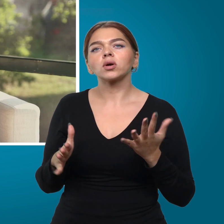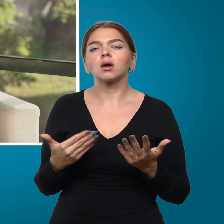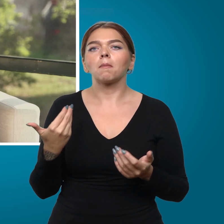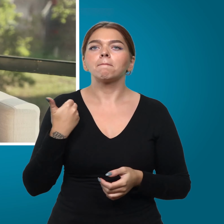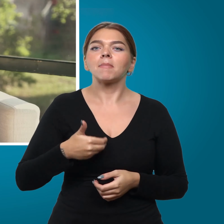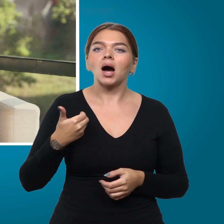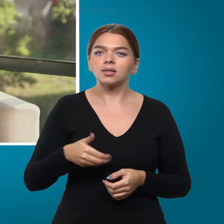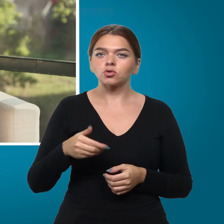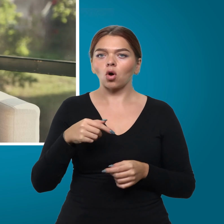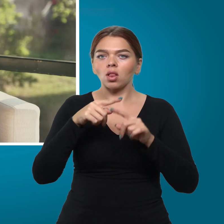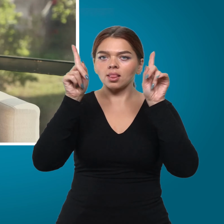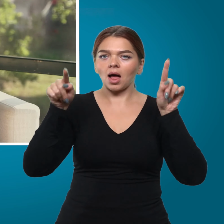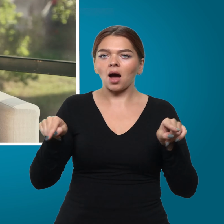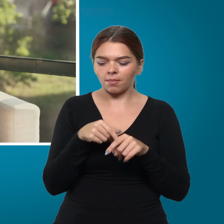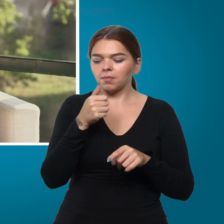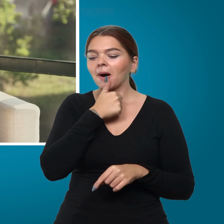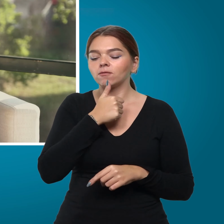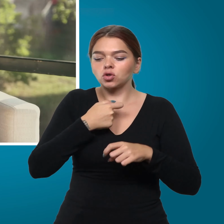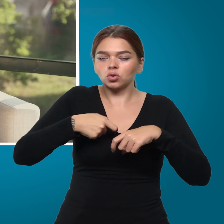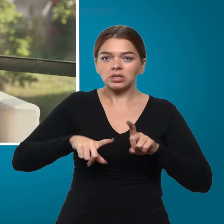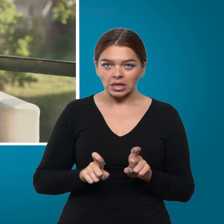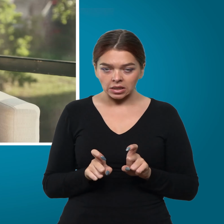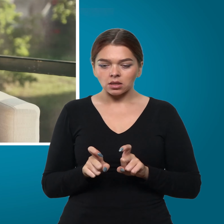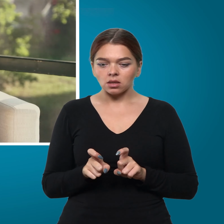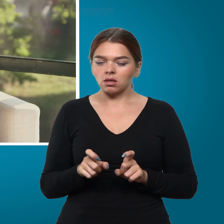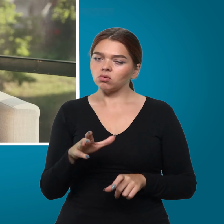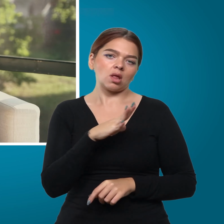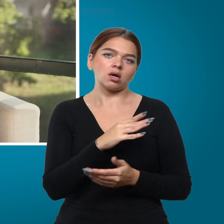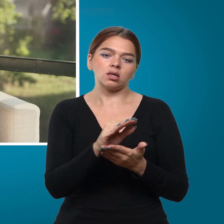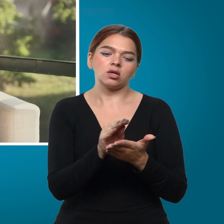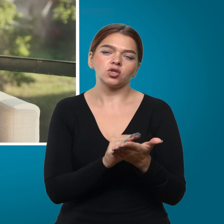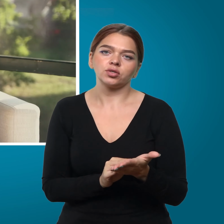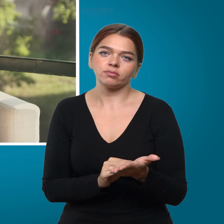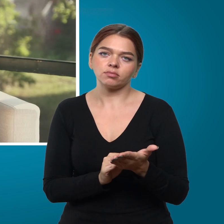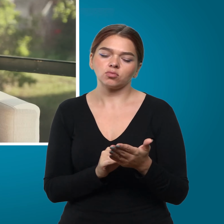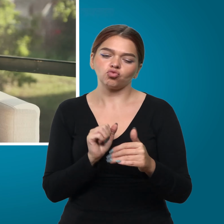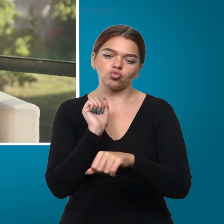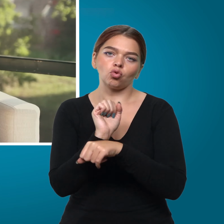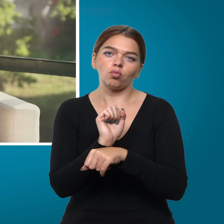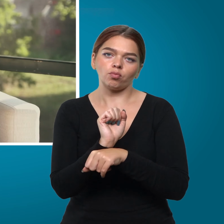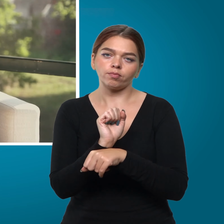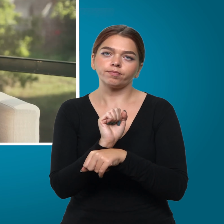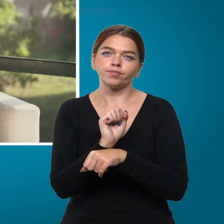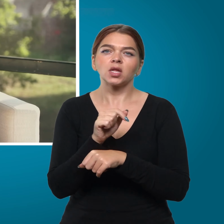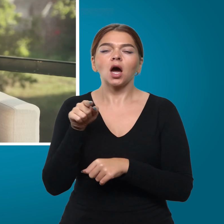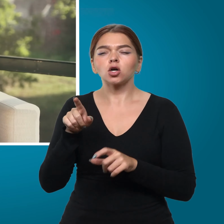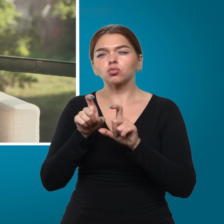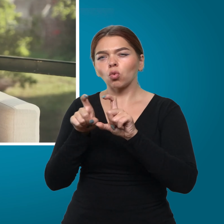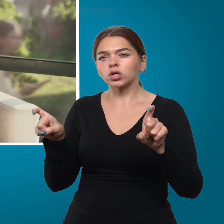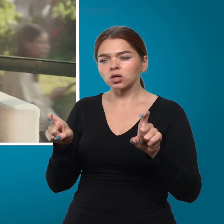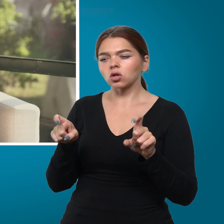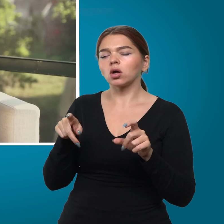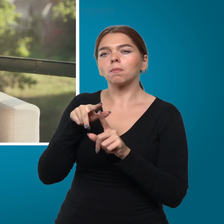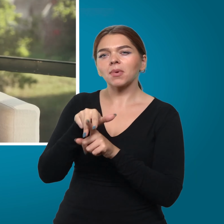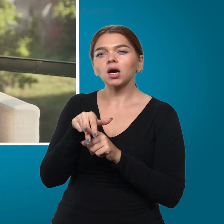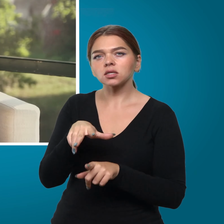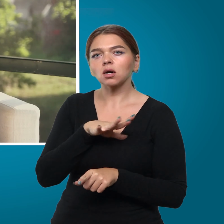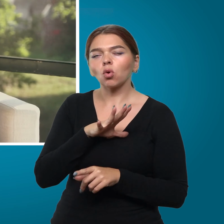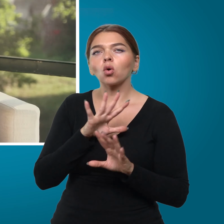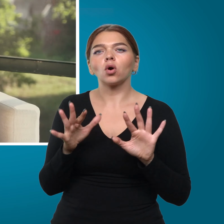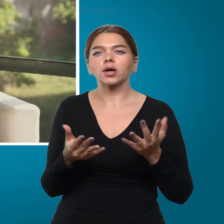noriu užbaigti ir tiesiog sėdi, rašai ir darai. Ir su tais pačiais patarimas, kad kai būna tas balto lapo, kai atsisėdi